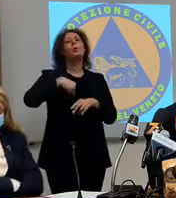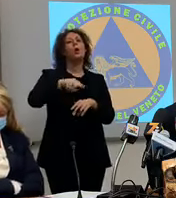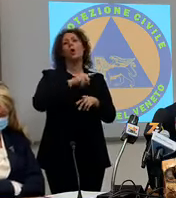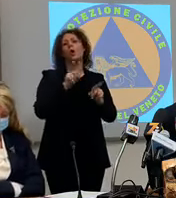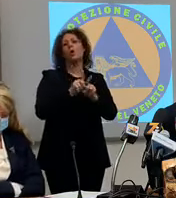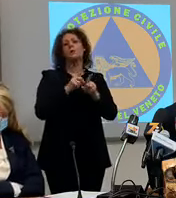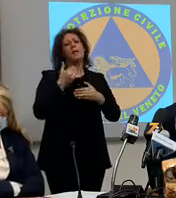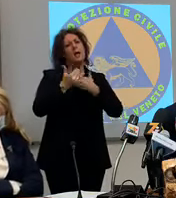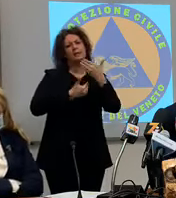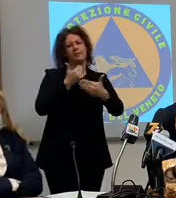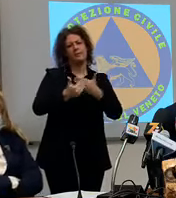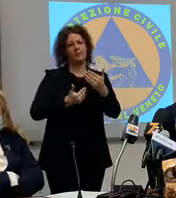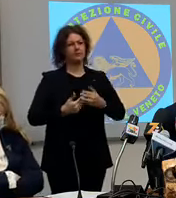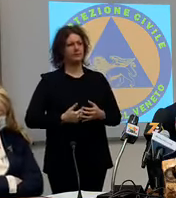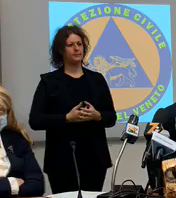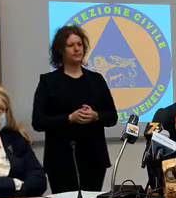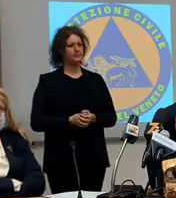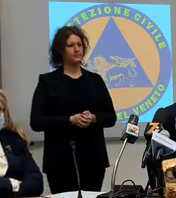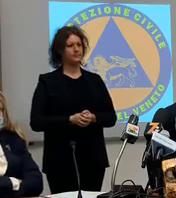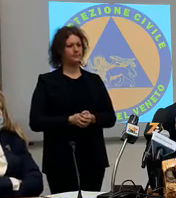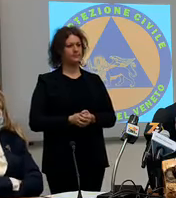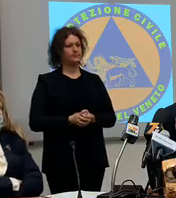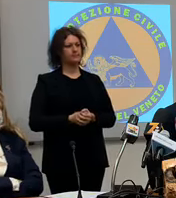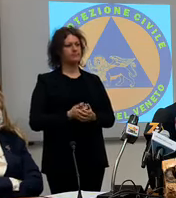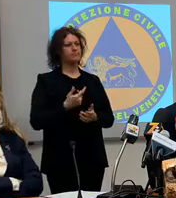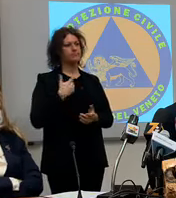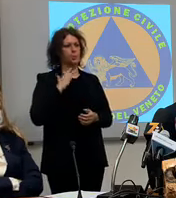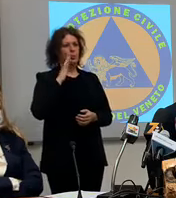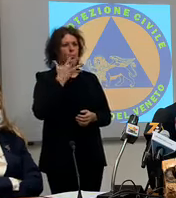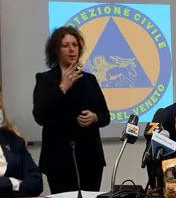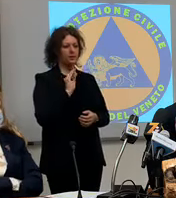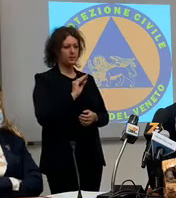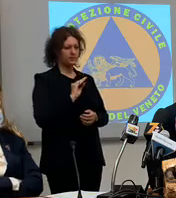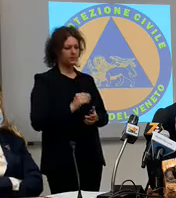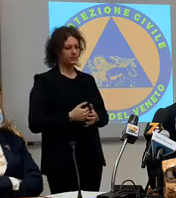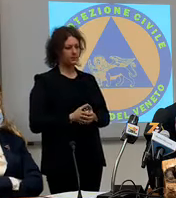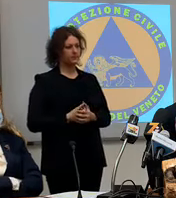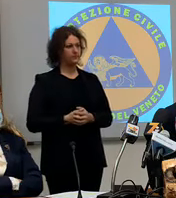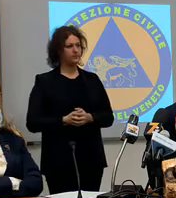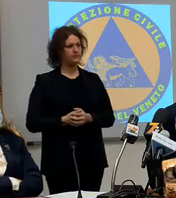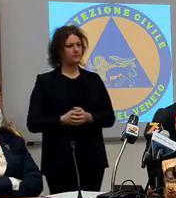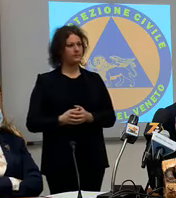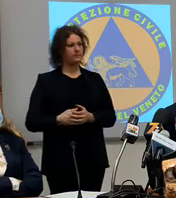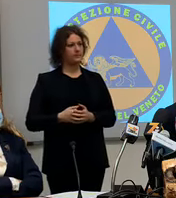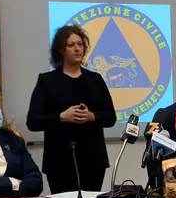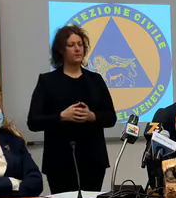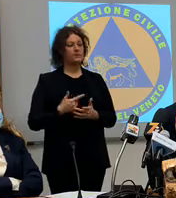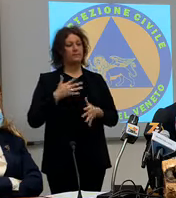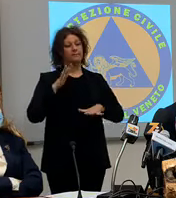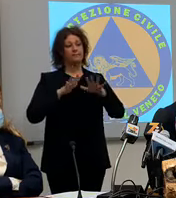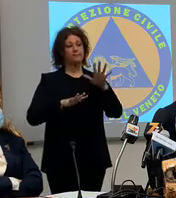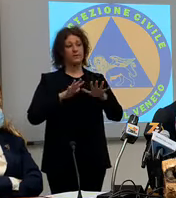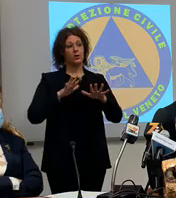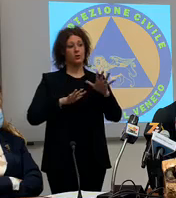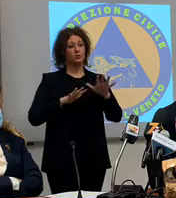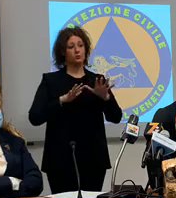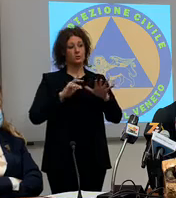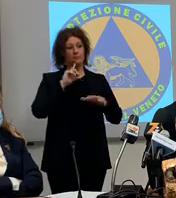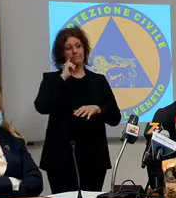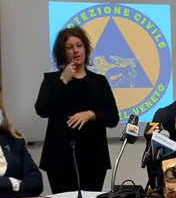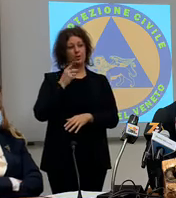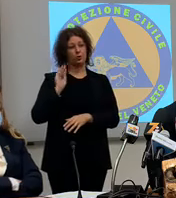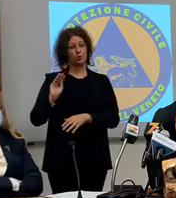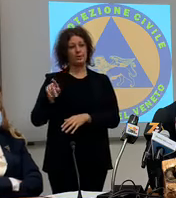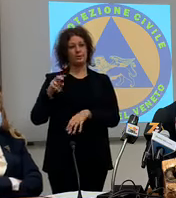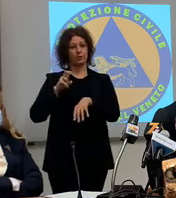avanti Ecco ho Ho un'ultima questione che riguarda che riguarda forse la dottoressa Ti spiace se la facciamo dopo